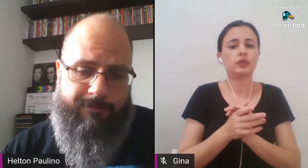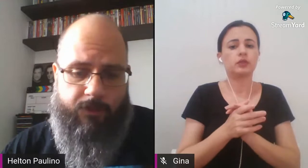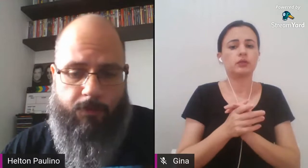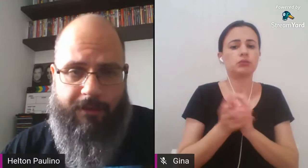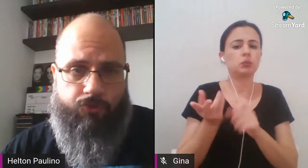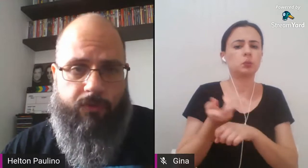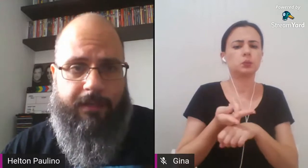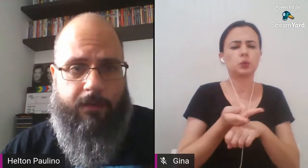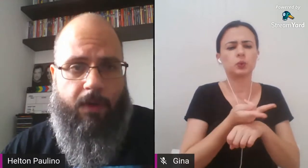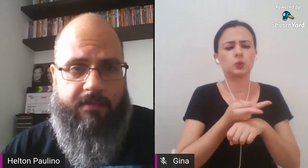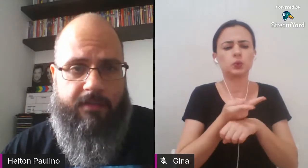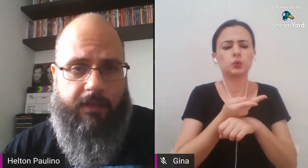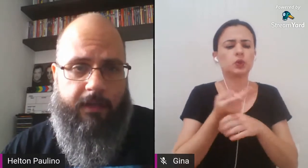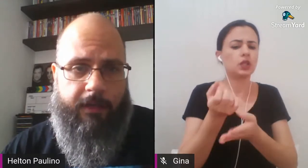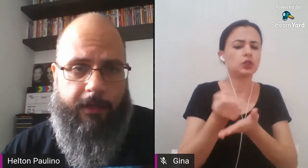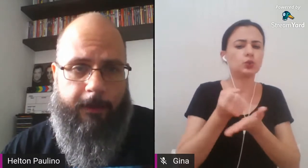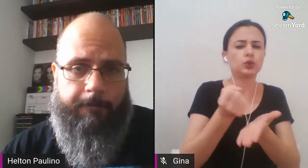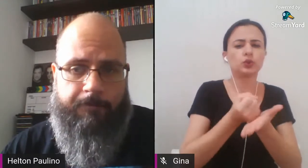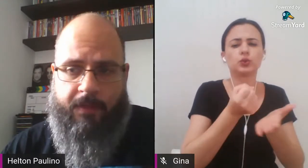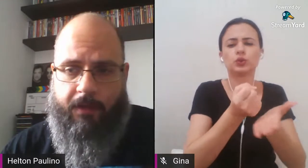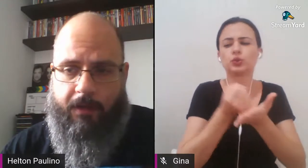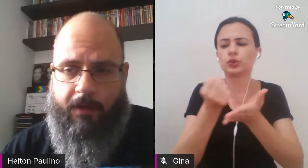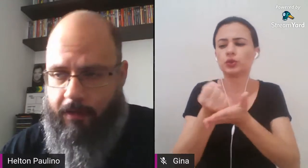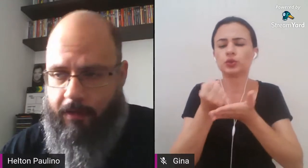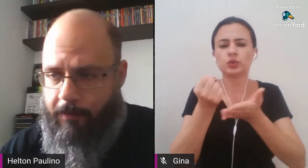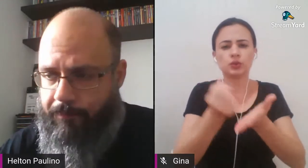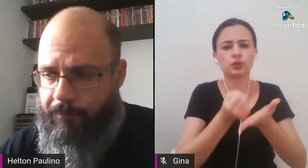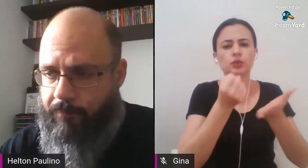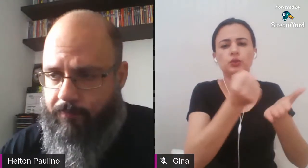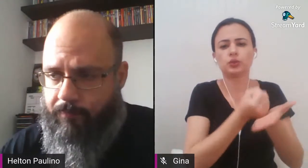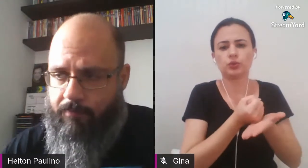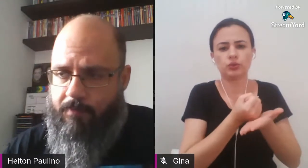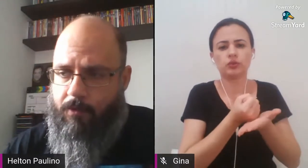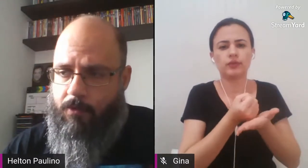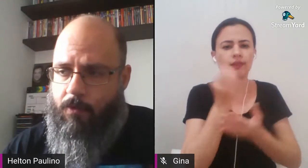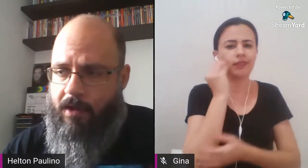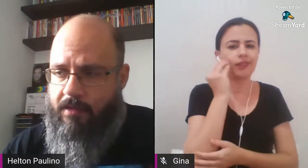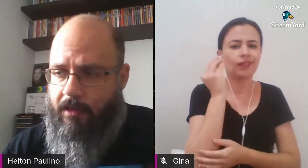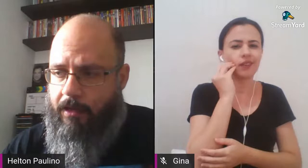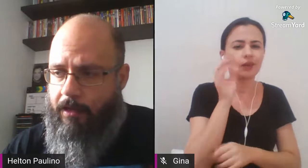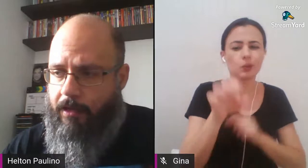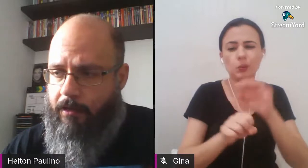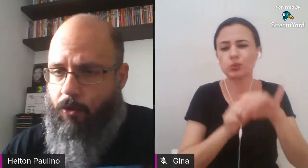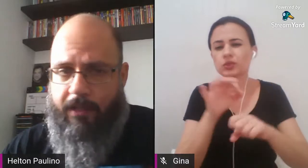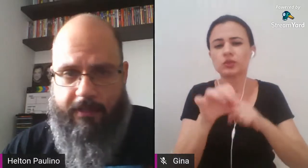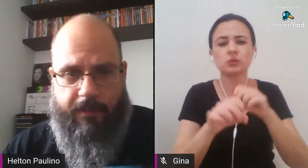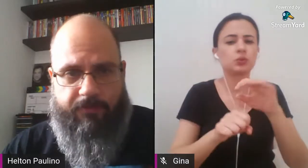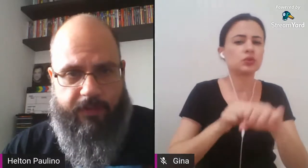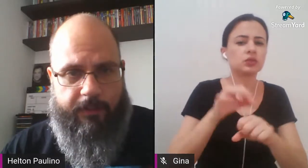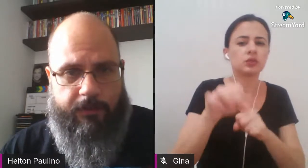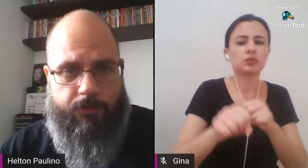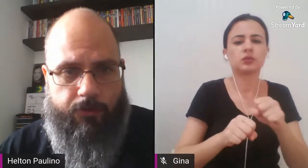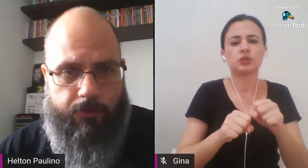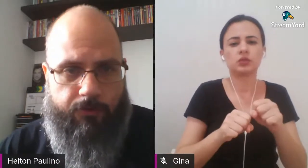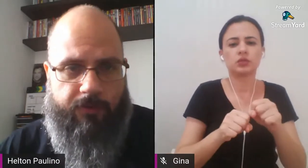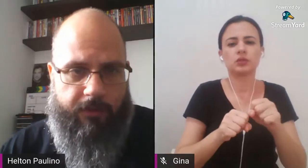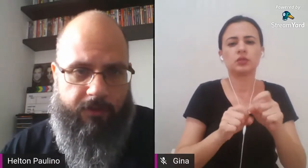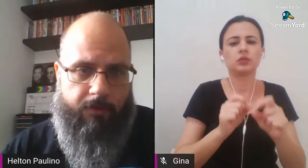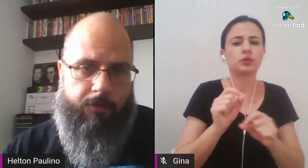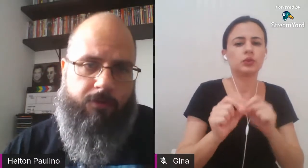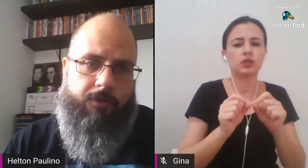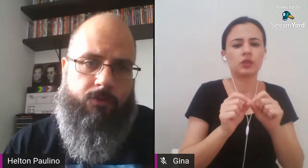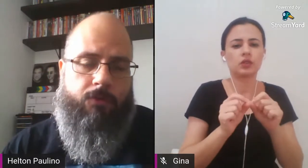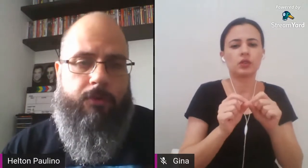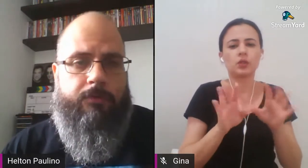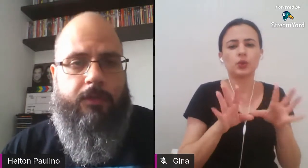de uma ajuda quase que quase que coletiva dos que